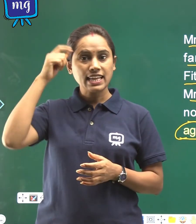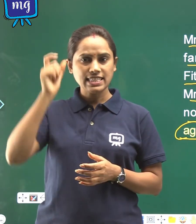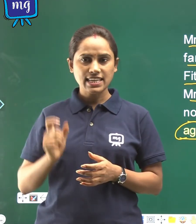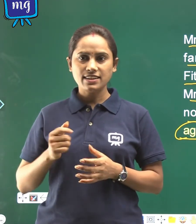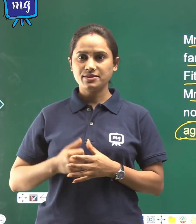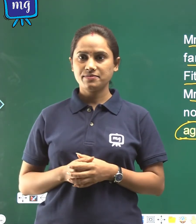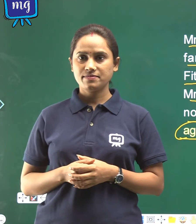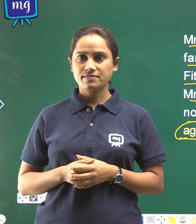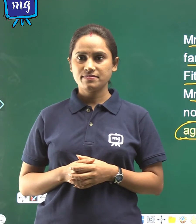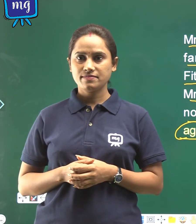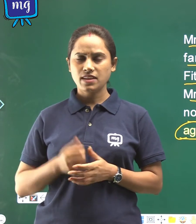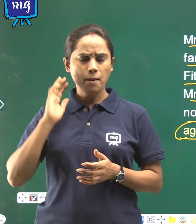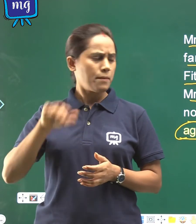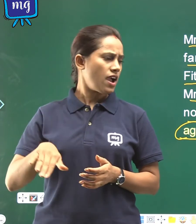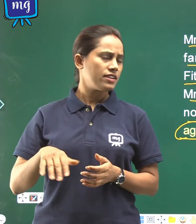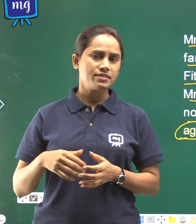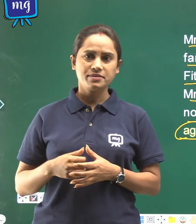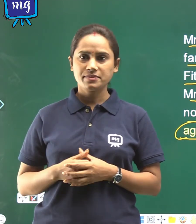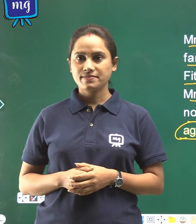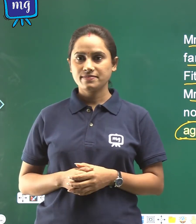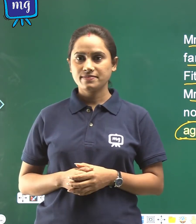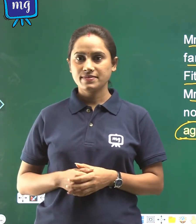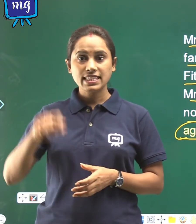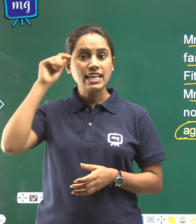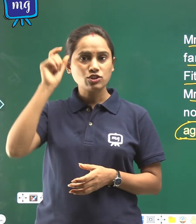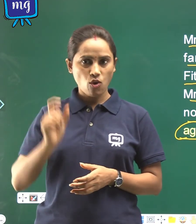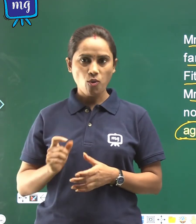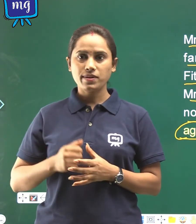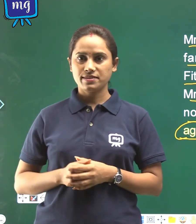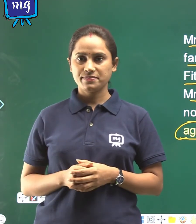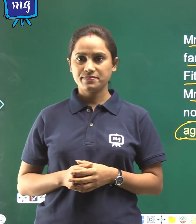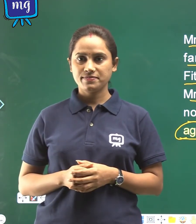insult, अपमान, stop,